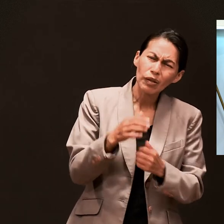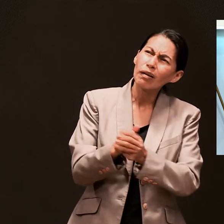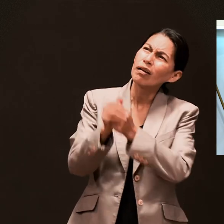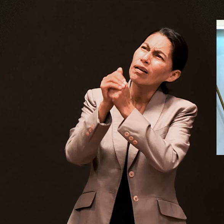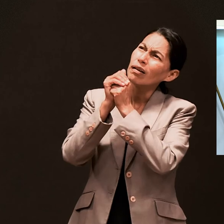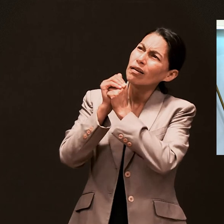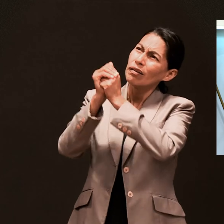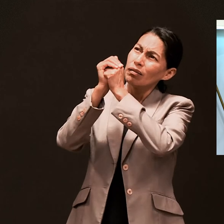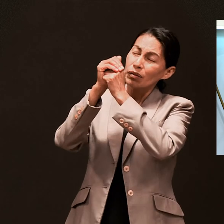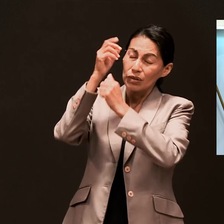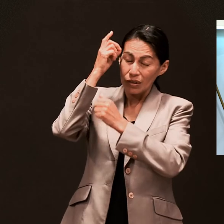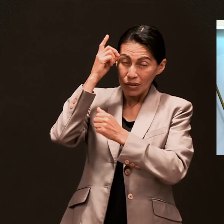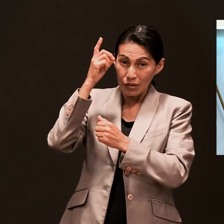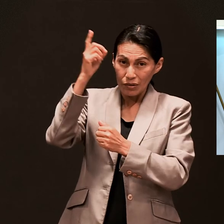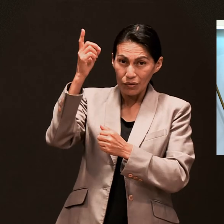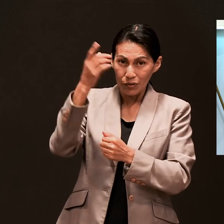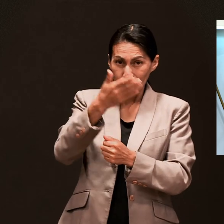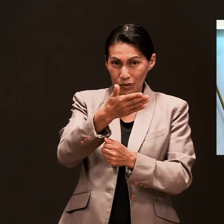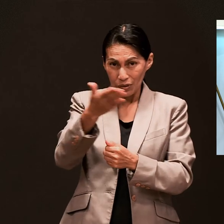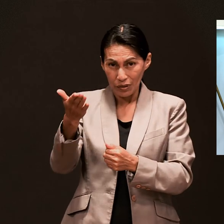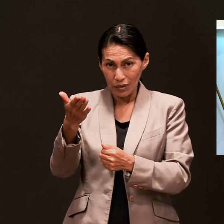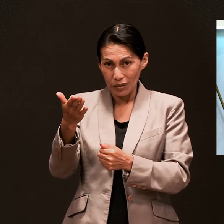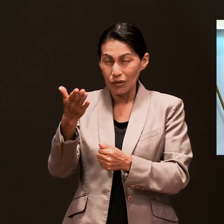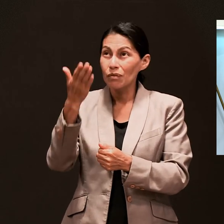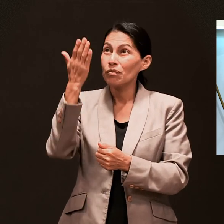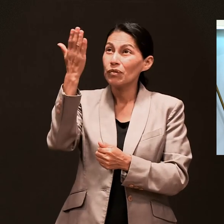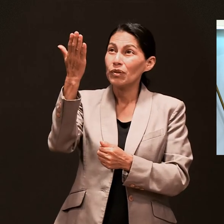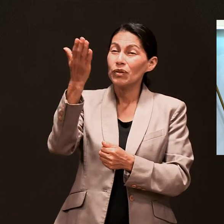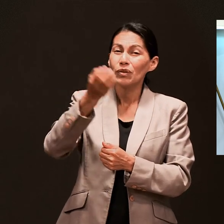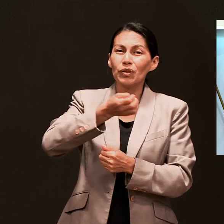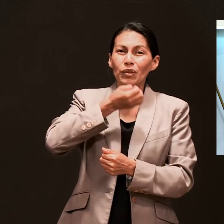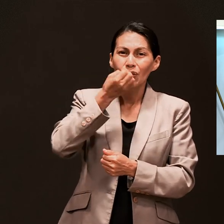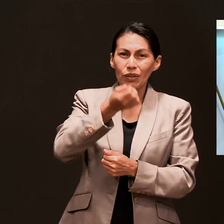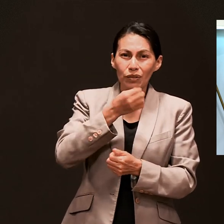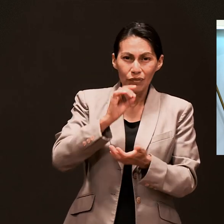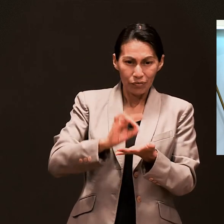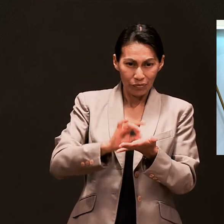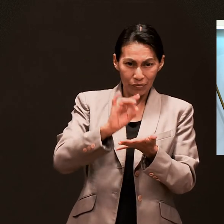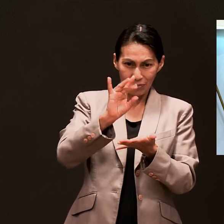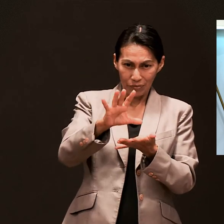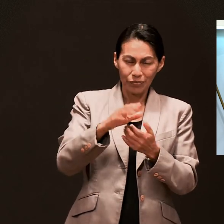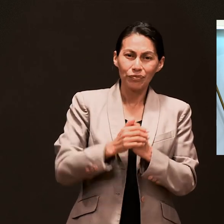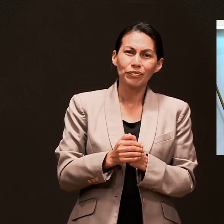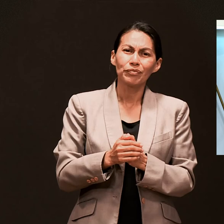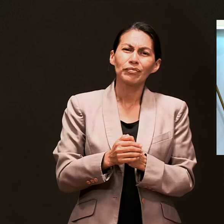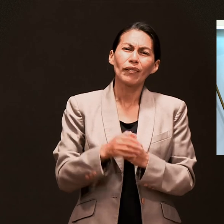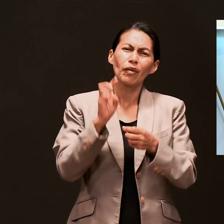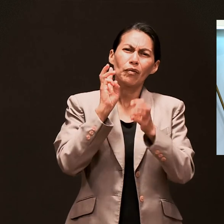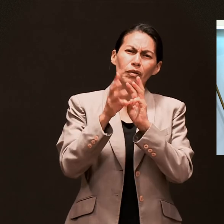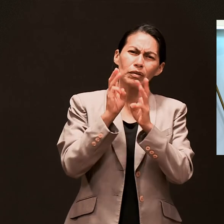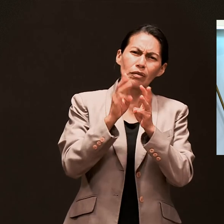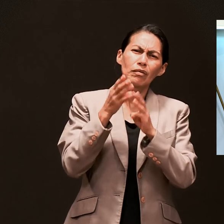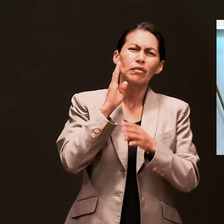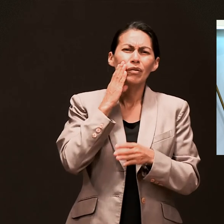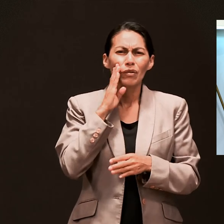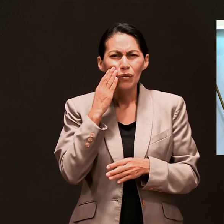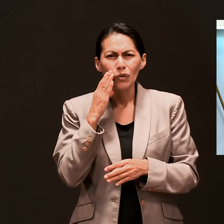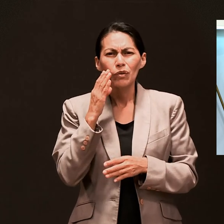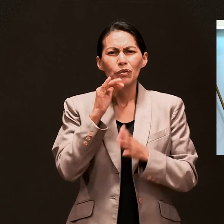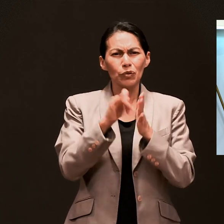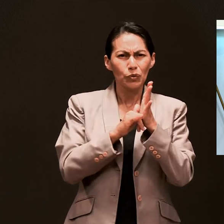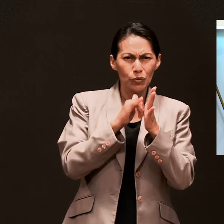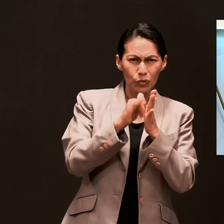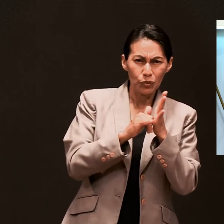donde nosotros alabamos a Dios ustedes pueden enviar sus pedidos de oración a los medios que están pasando